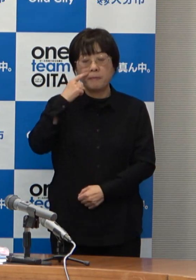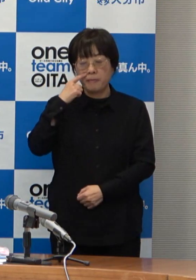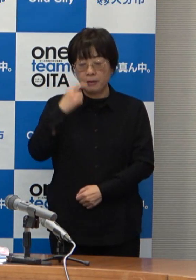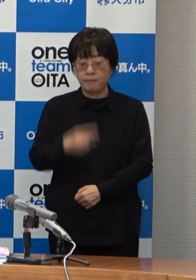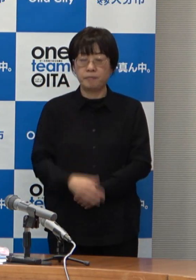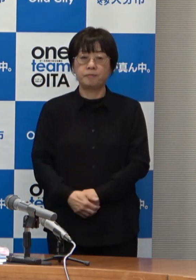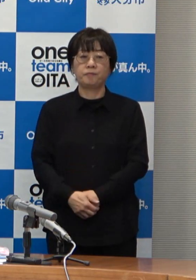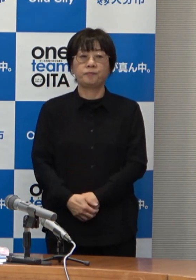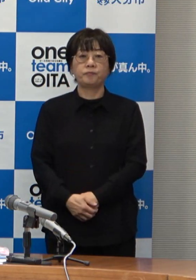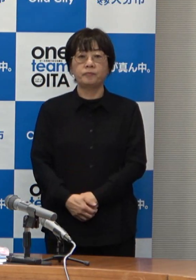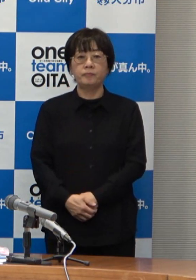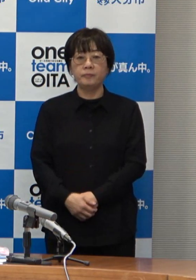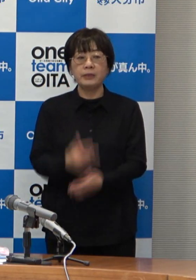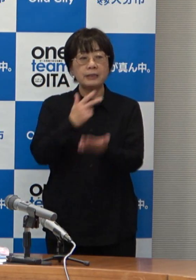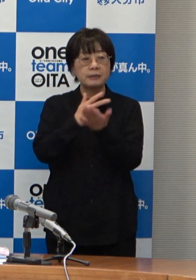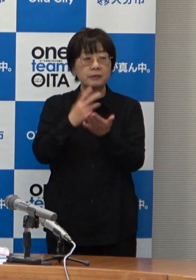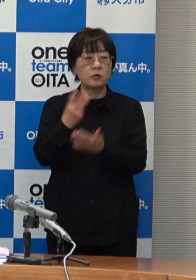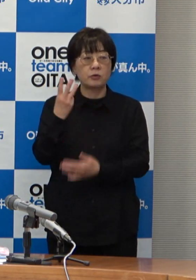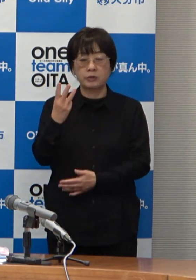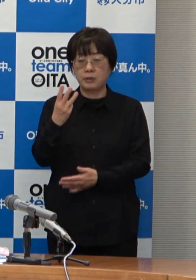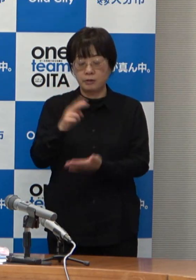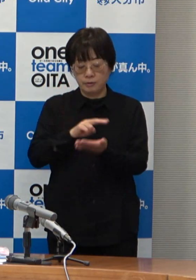目資料